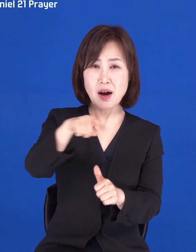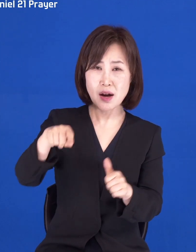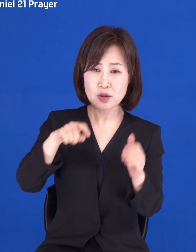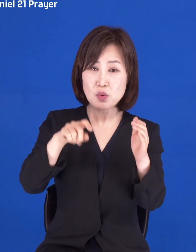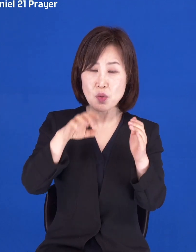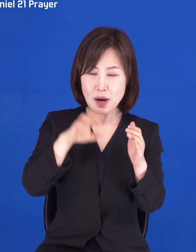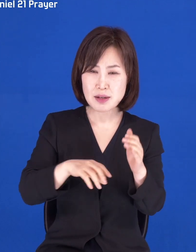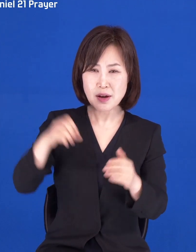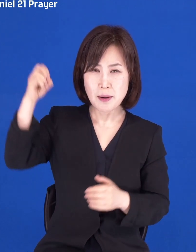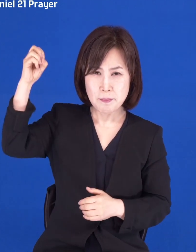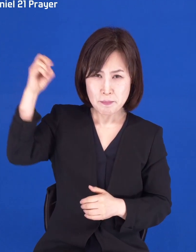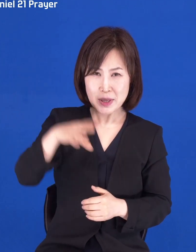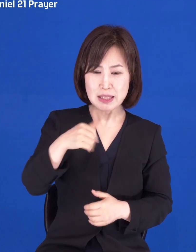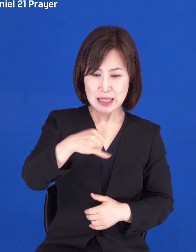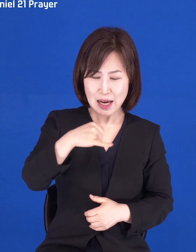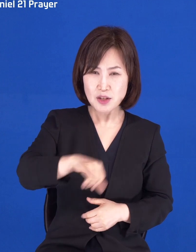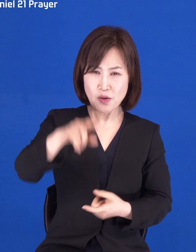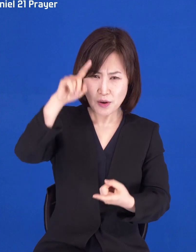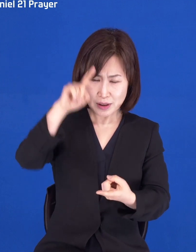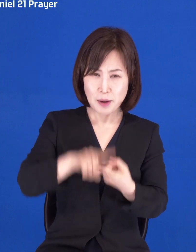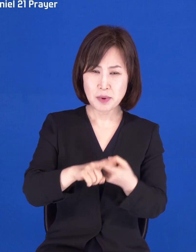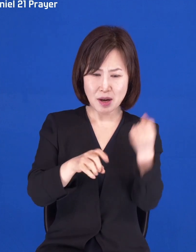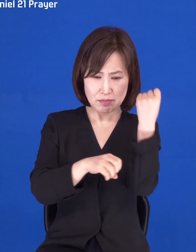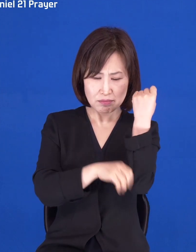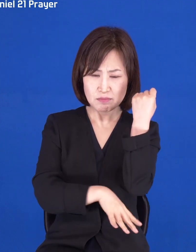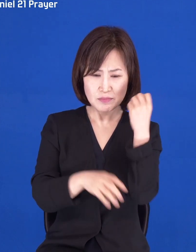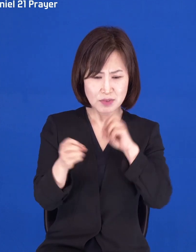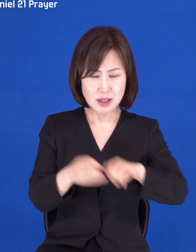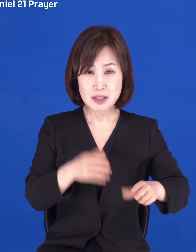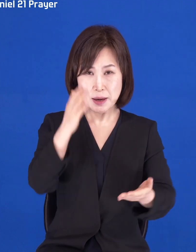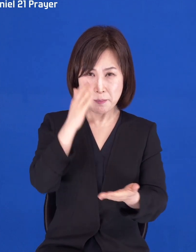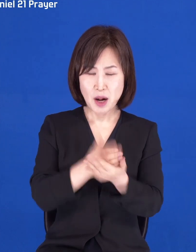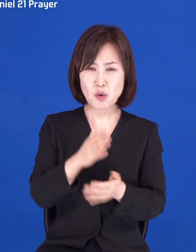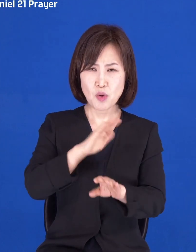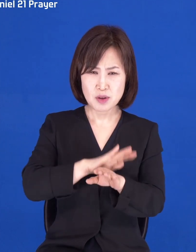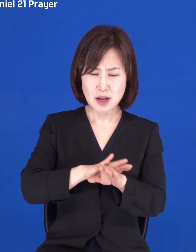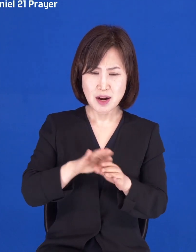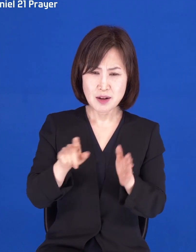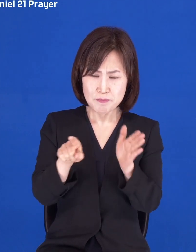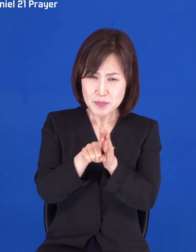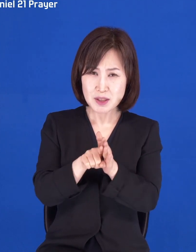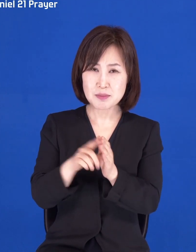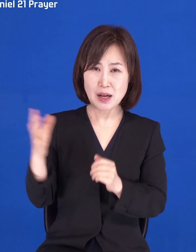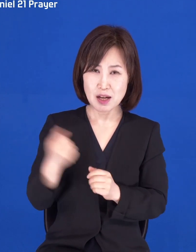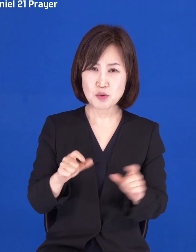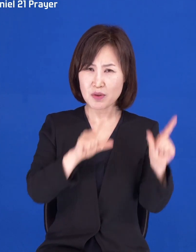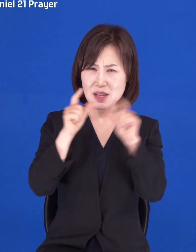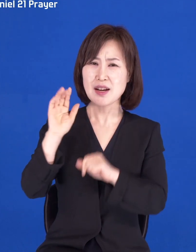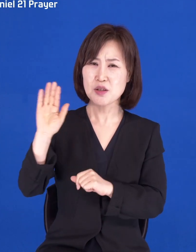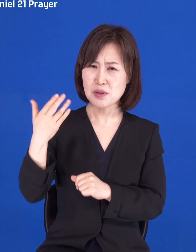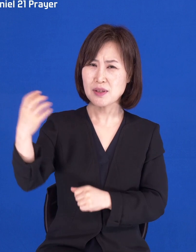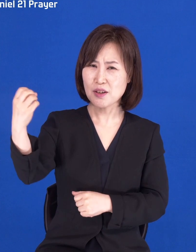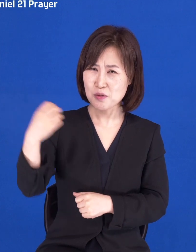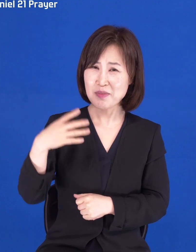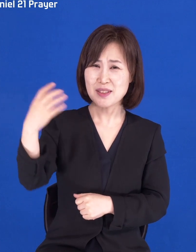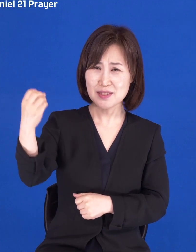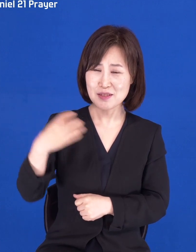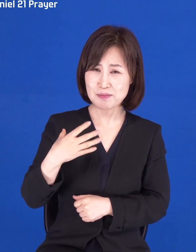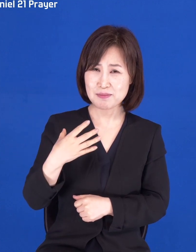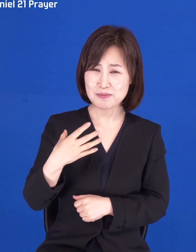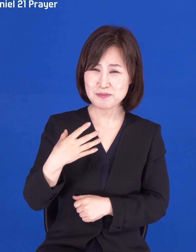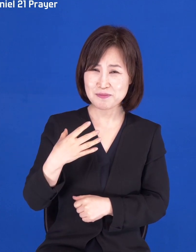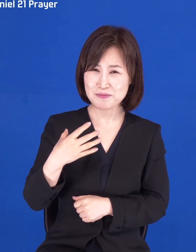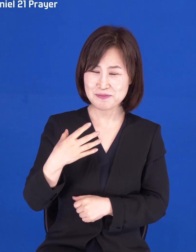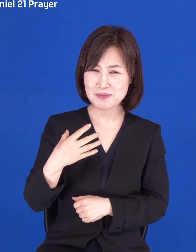빛의 자녀답게 근본을 잃지 말고 살아야 된다고 말씀하셨습니다. 그렇게 하시고는 맨